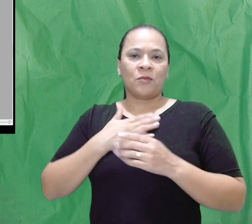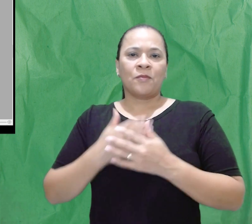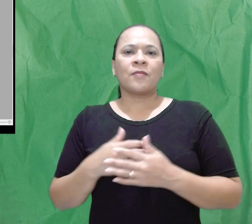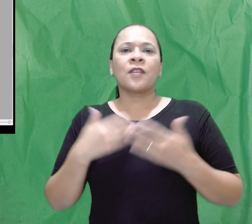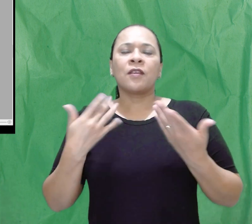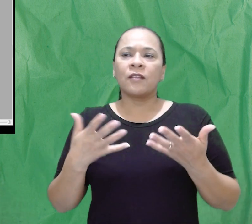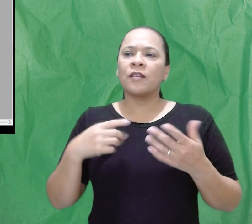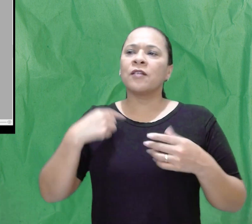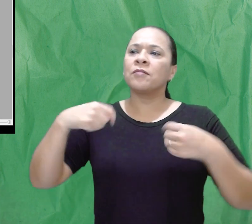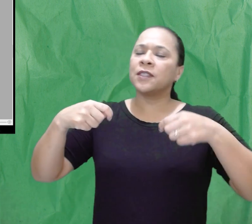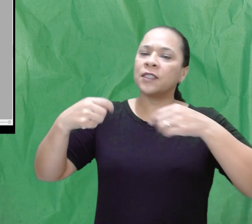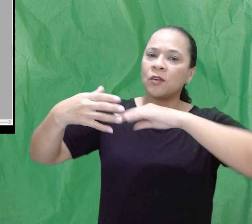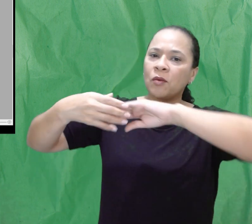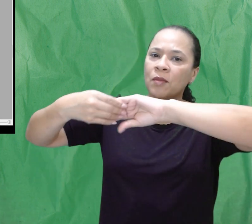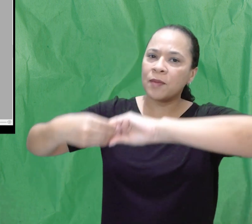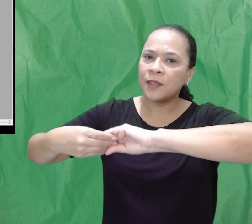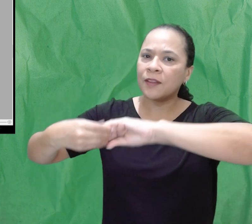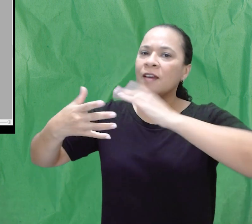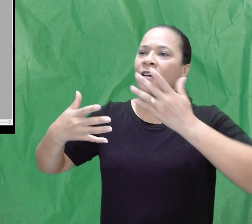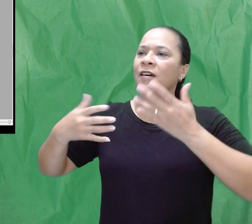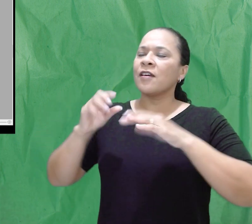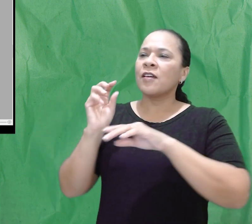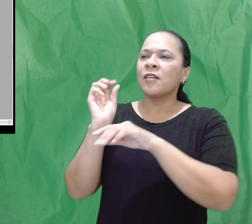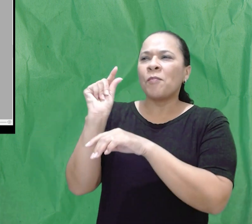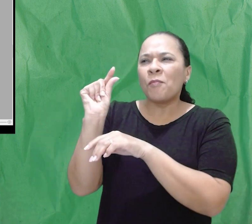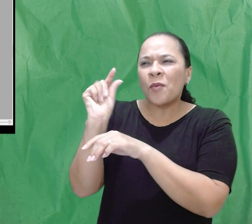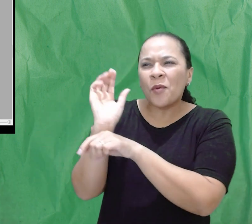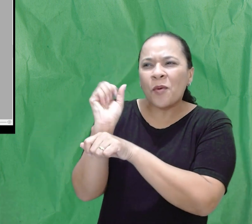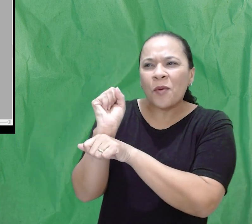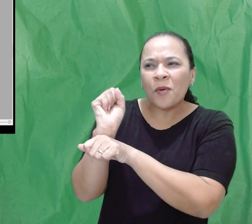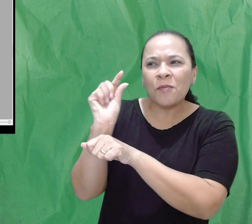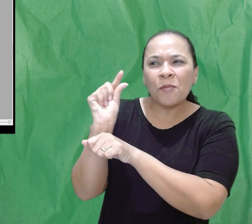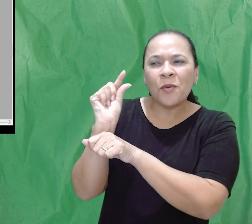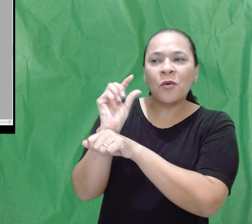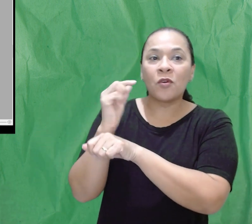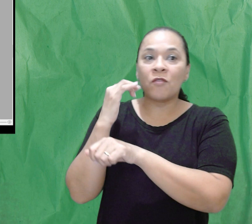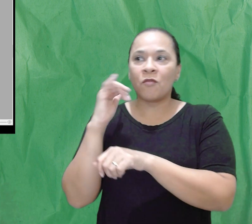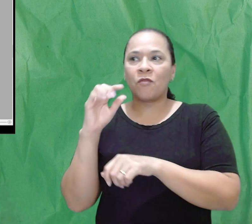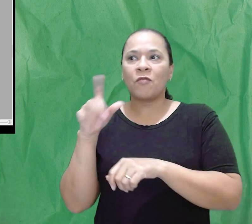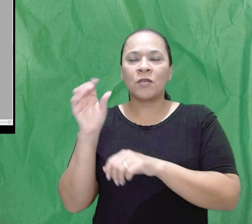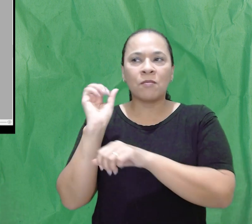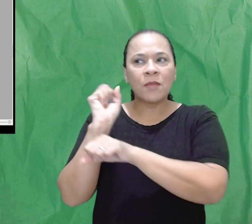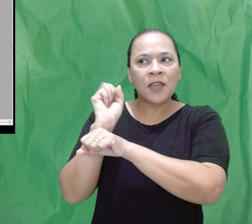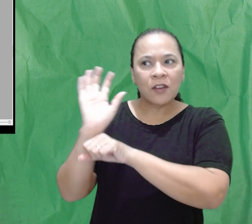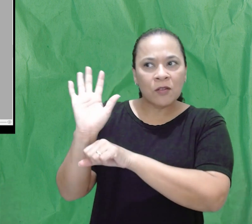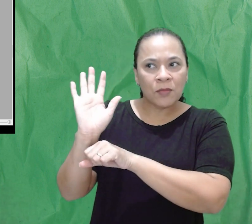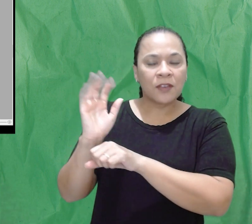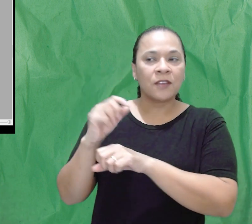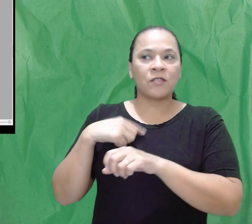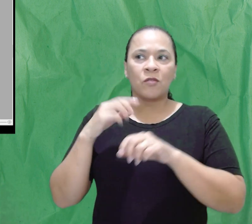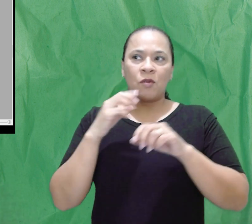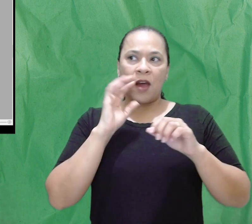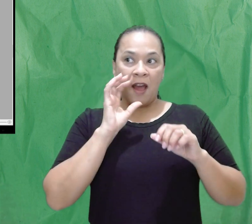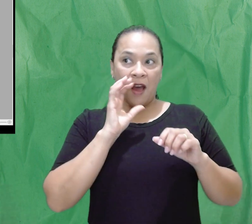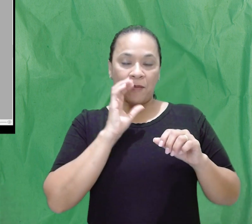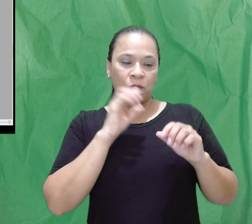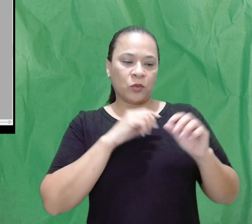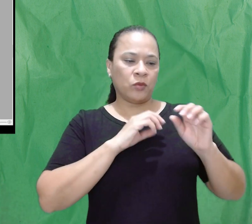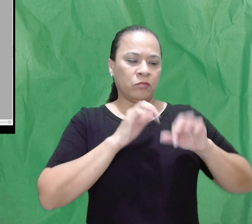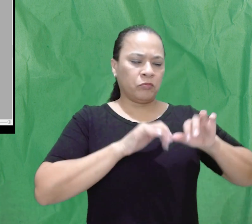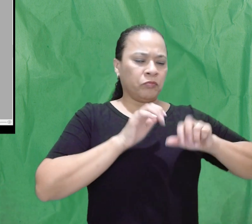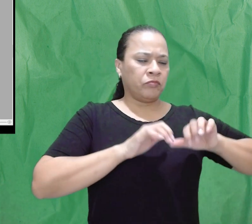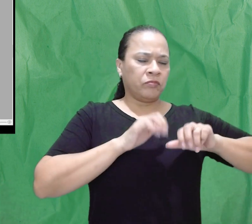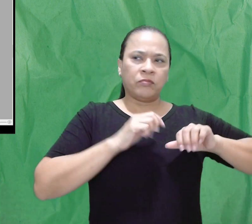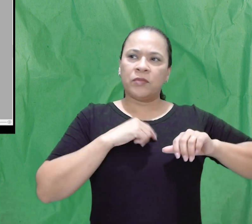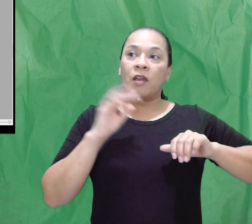você anotou. Então, cumprimente essa pessoa, peça para ela aguardar um pouquinho, avise que você vai atendê-la em breve. E você